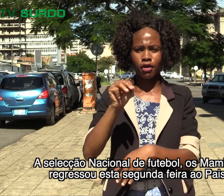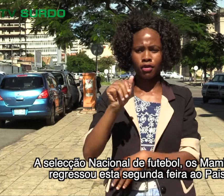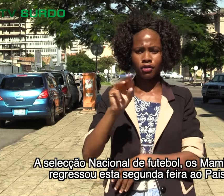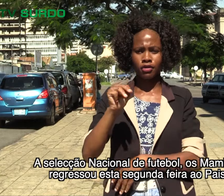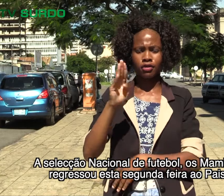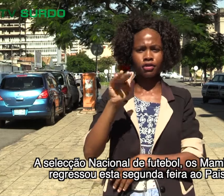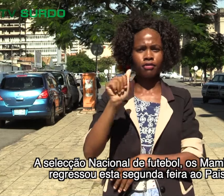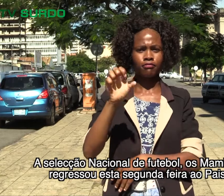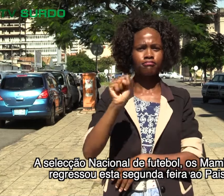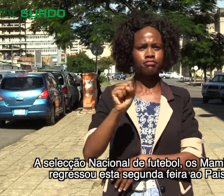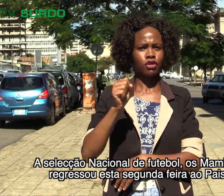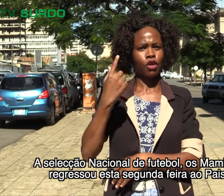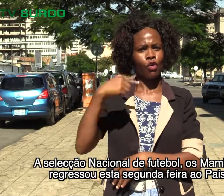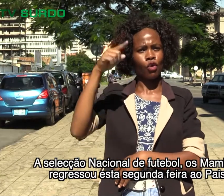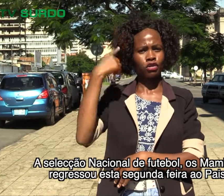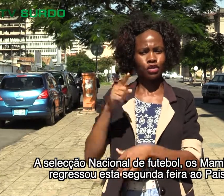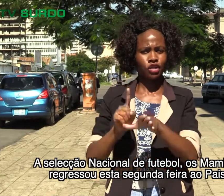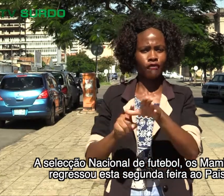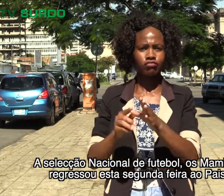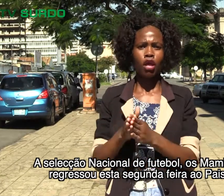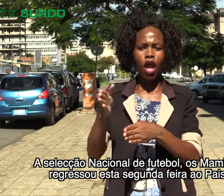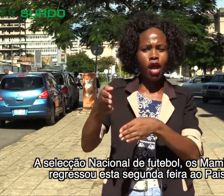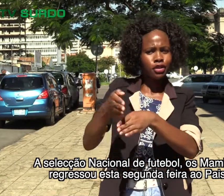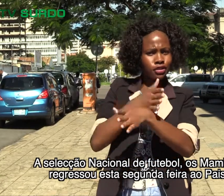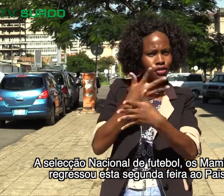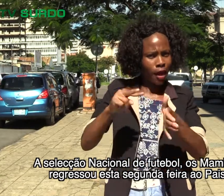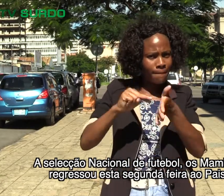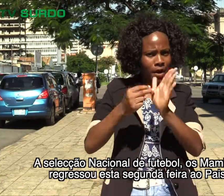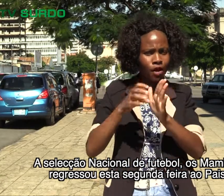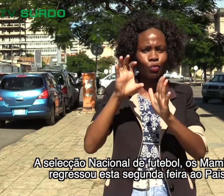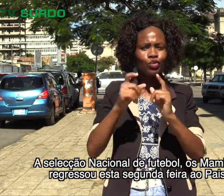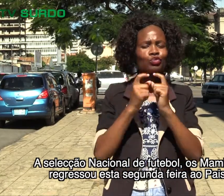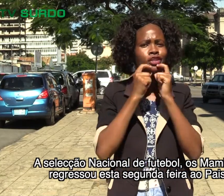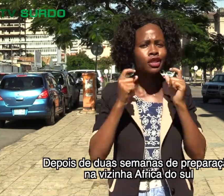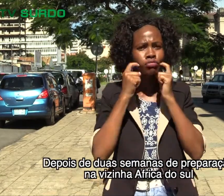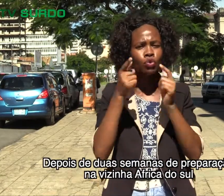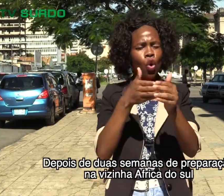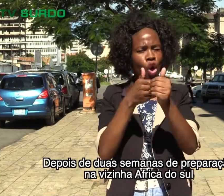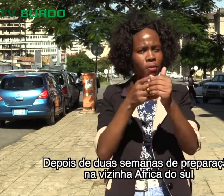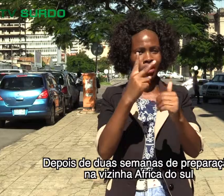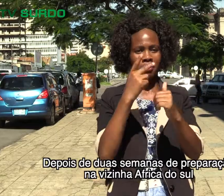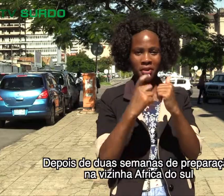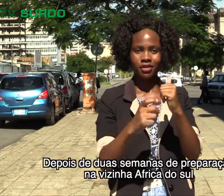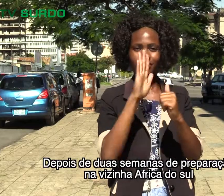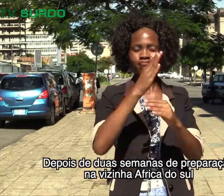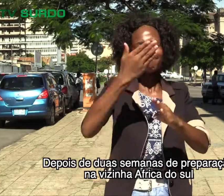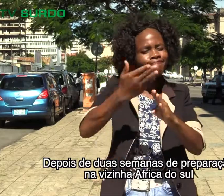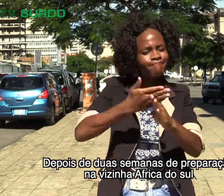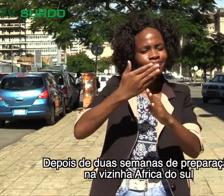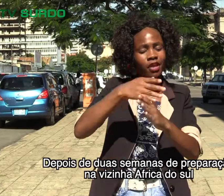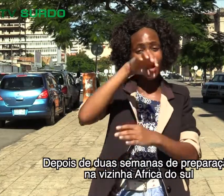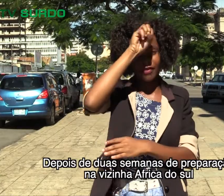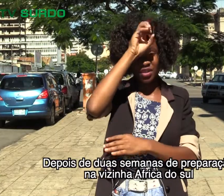A Seleção Nacional de Futebol, os Mambas, regressou esta segunda-feira ao país depois de ter cumprido duas semanas de preparação na vizinha África do Sul.